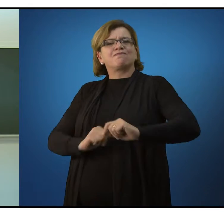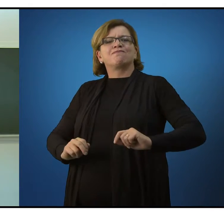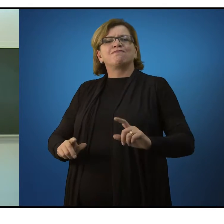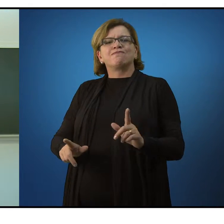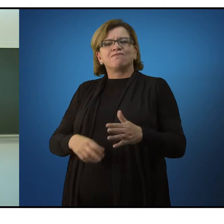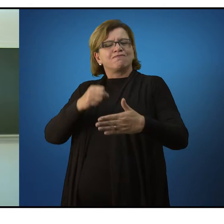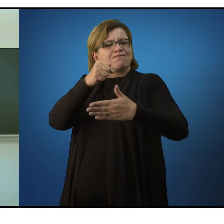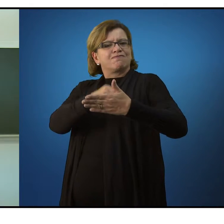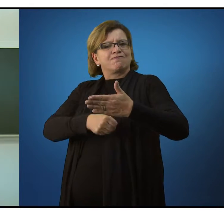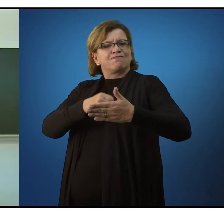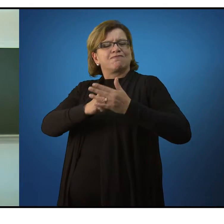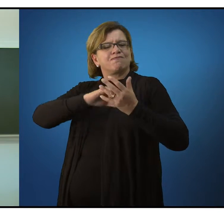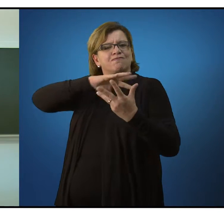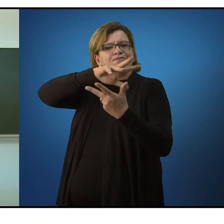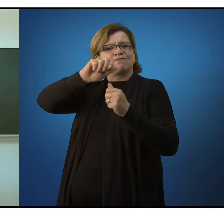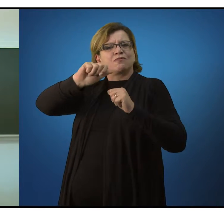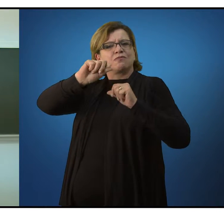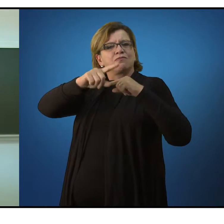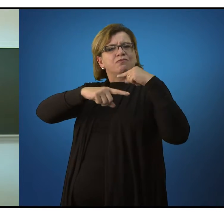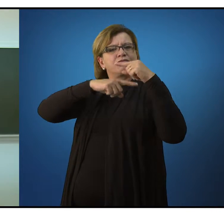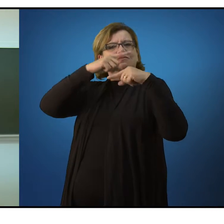que o mundo evolui.